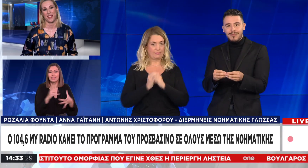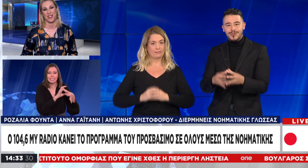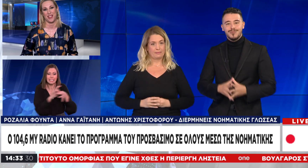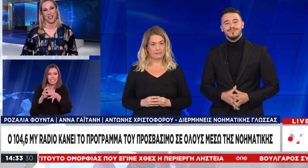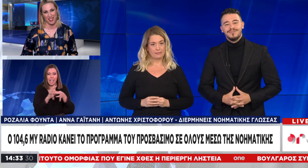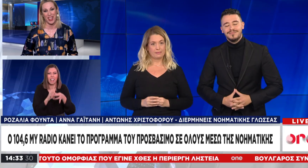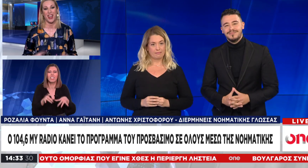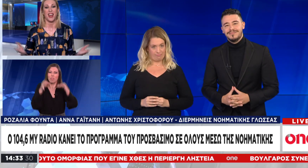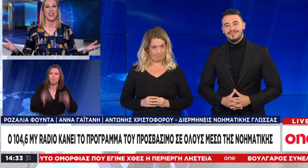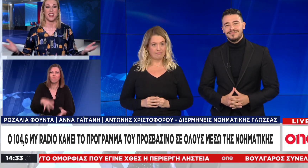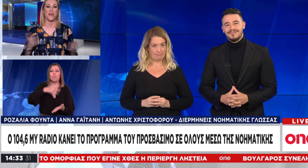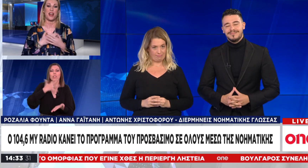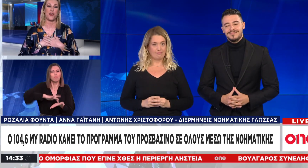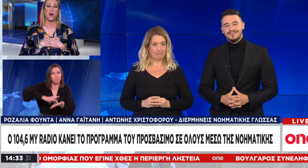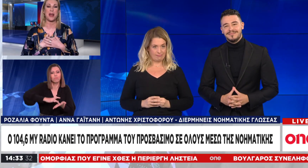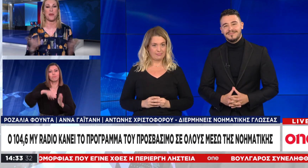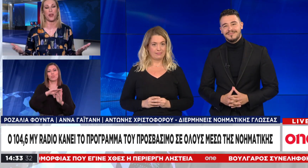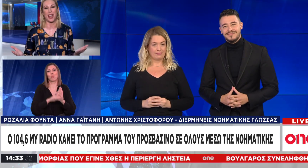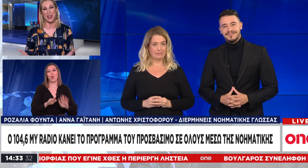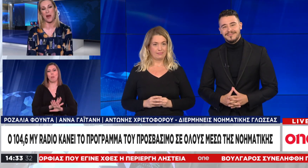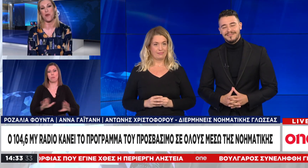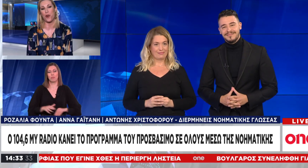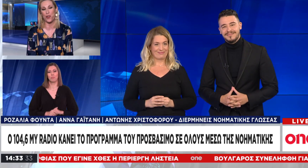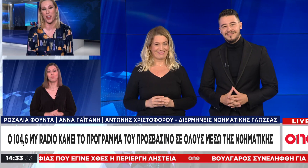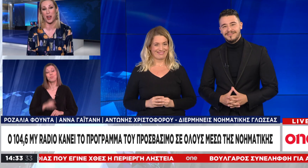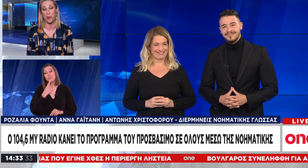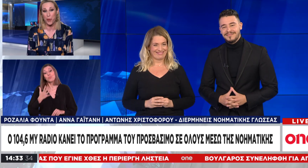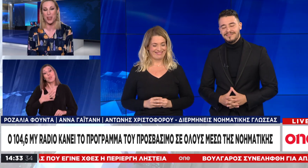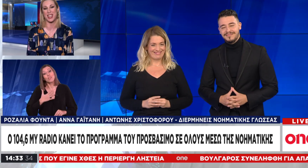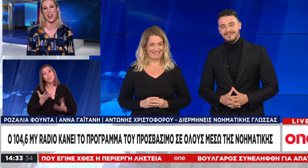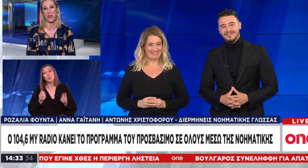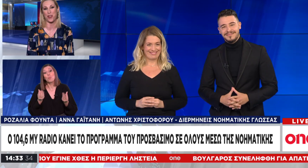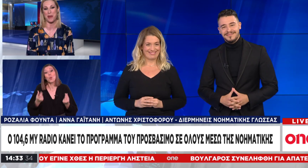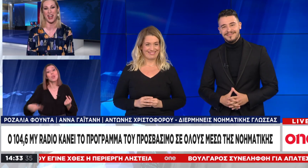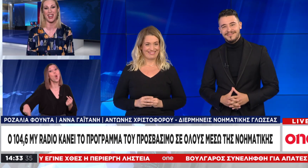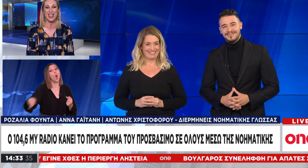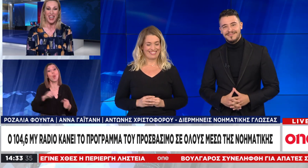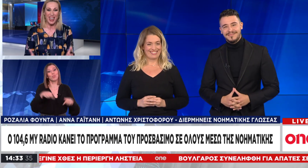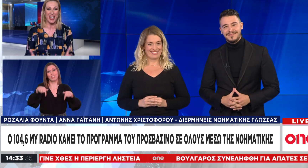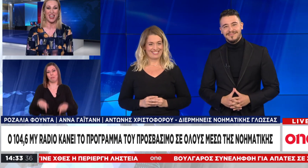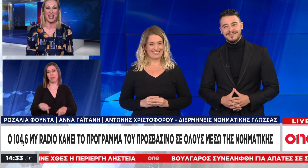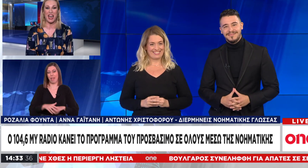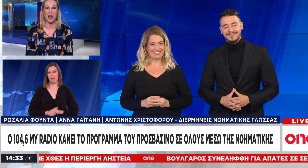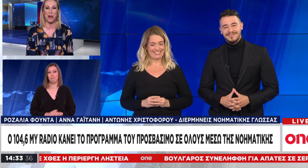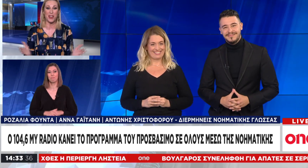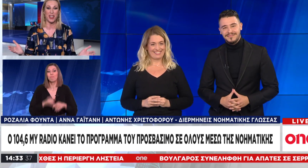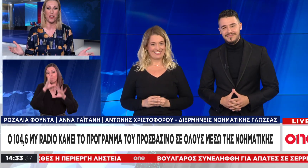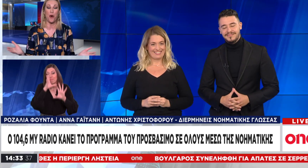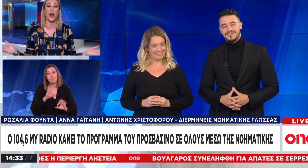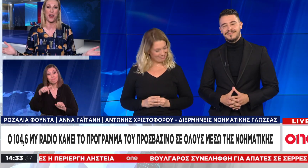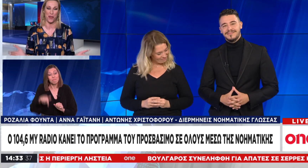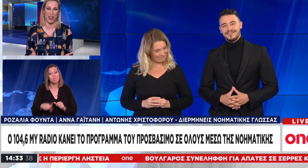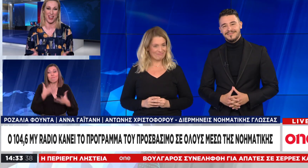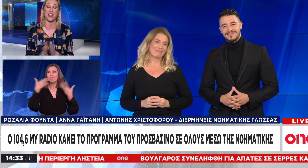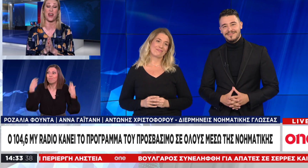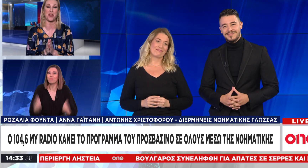προγράμματος σας ευχαριστώ μέσα από την καρδιά μου όλους που ήσασταν εδώ σήμερα α και κάναμε αυτή την ωραία